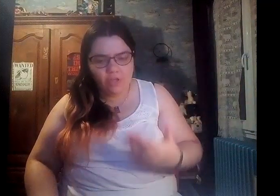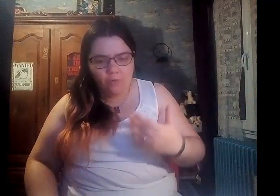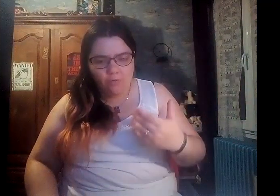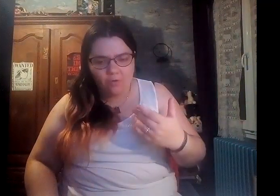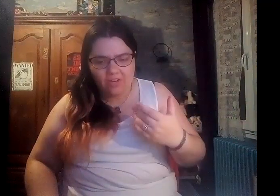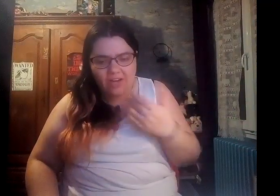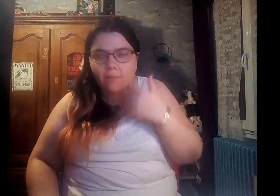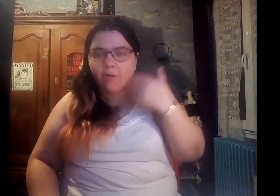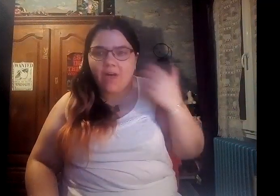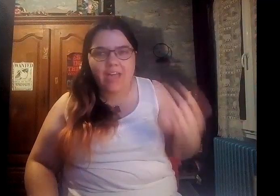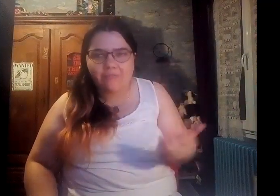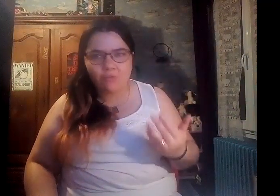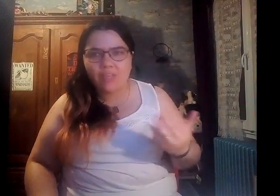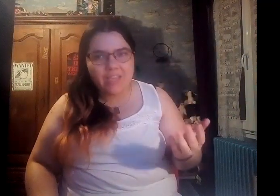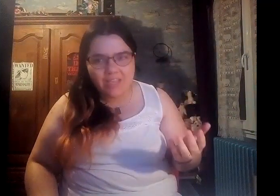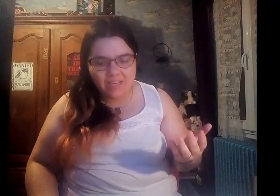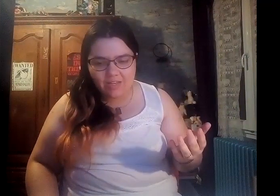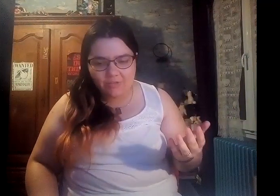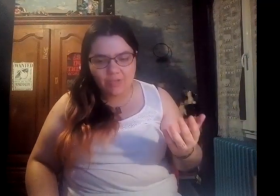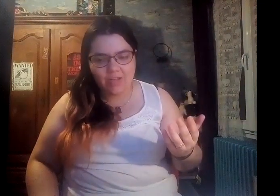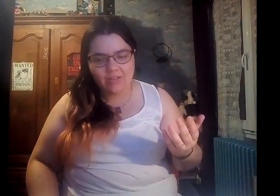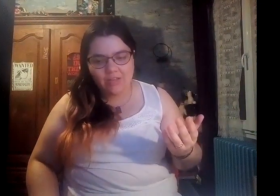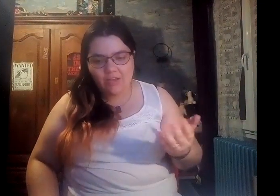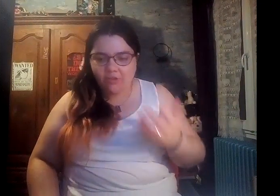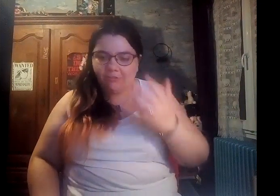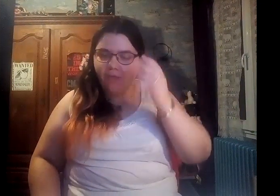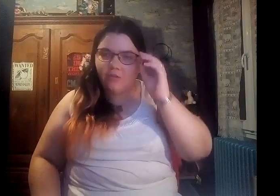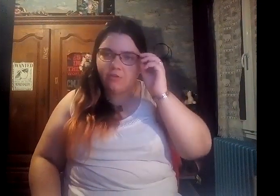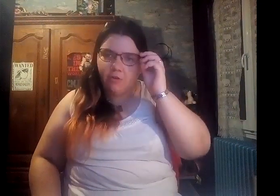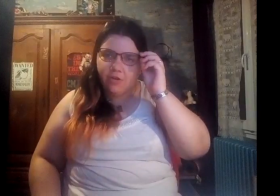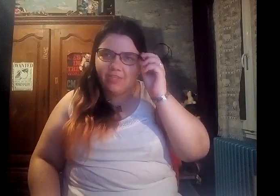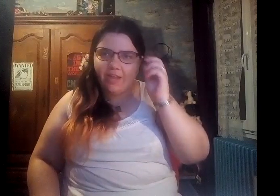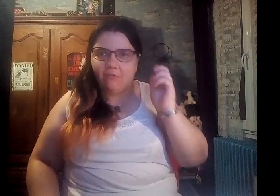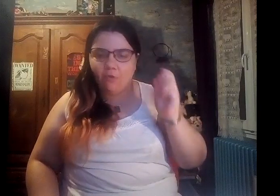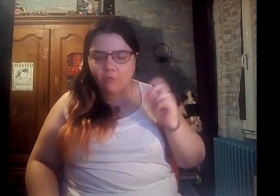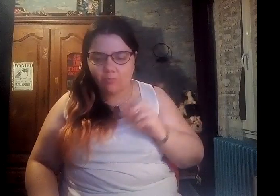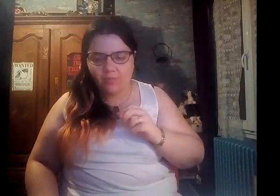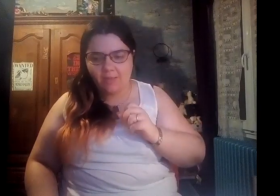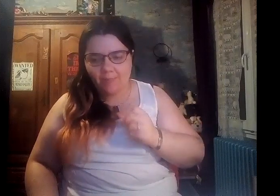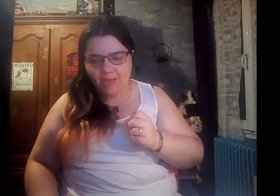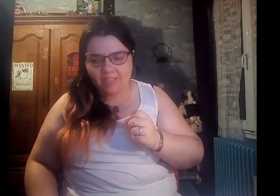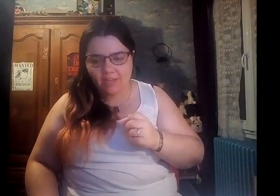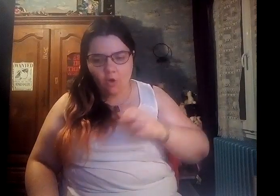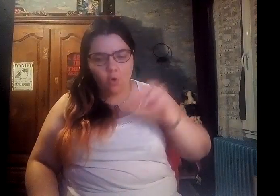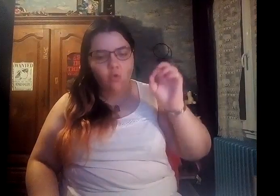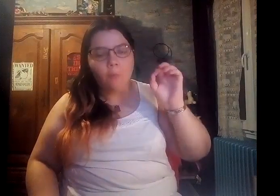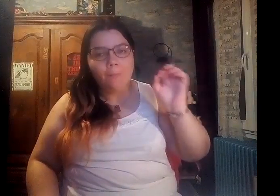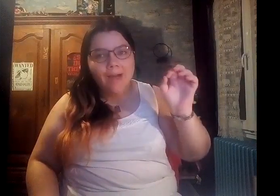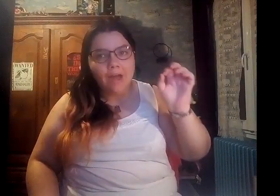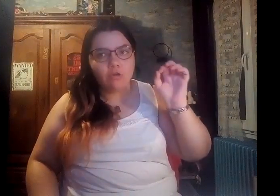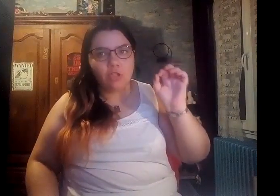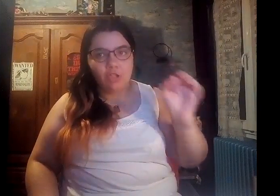semble clairement infondé je veux dire en effet dans les Tales from the pizza plex on ne parle jamais